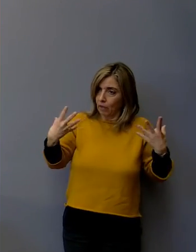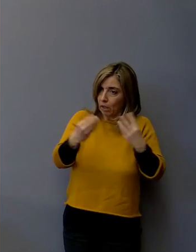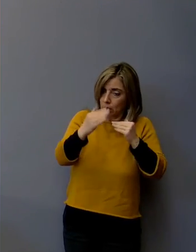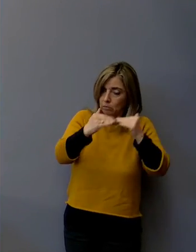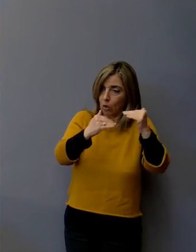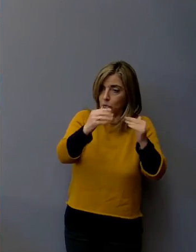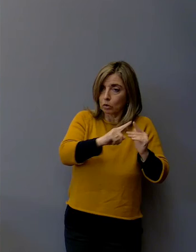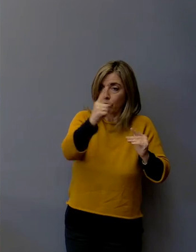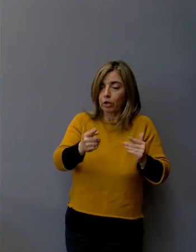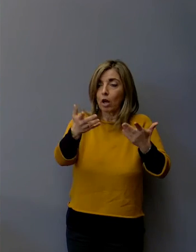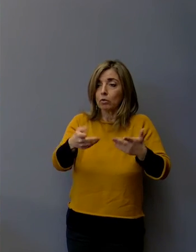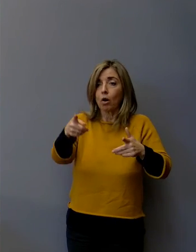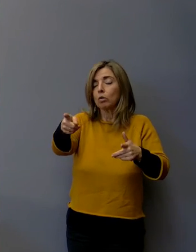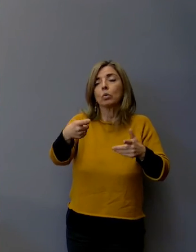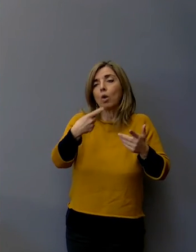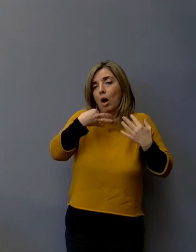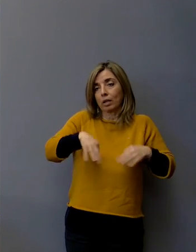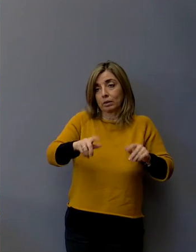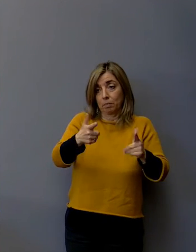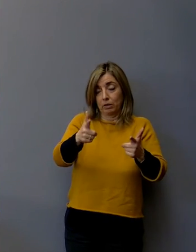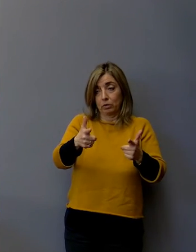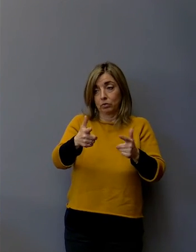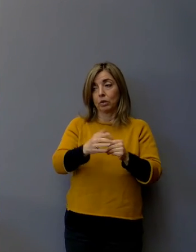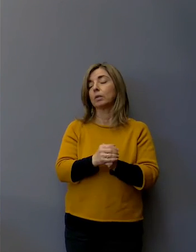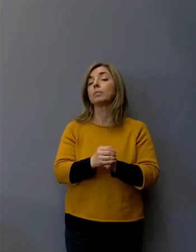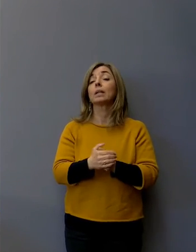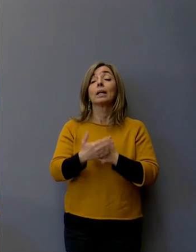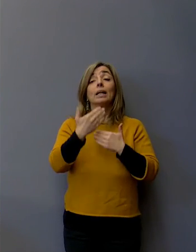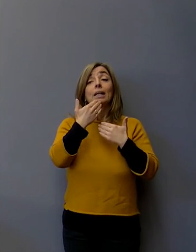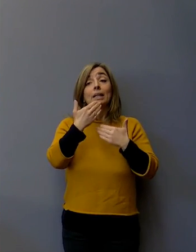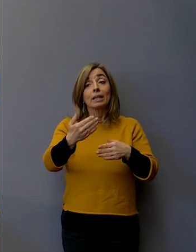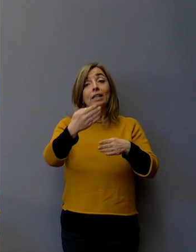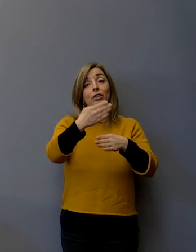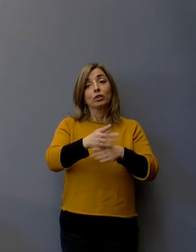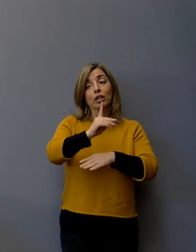consigliere giordano la ringrazio espresso la sua mozione d'ordine